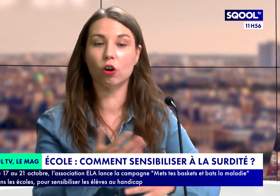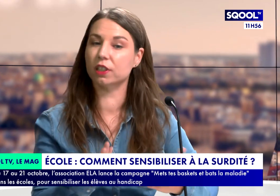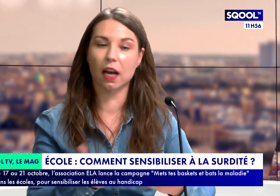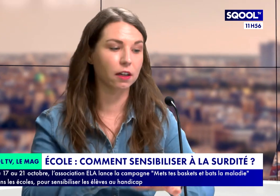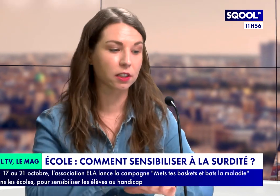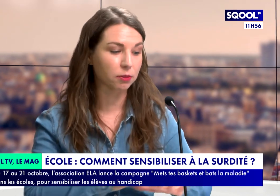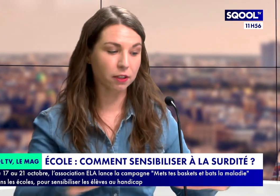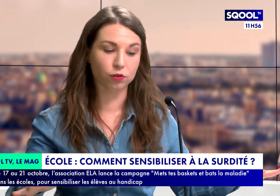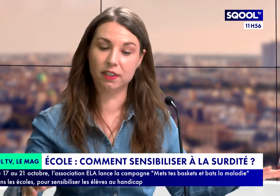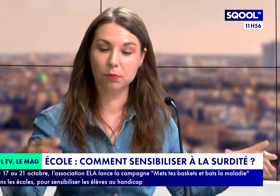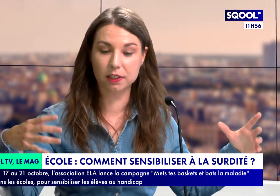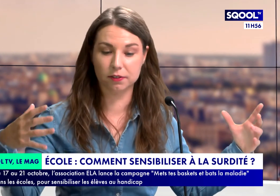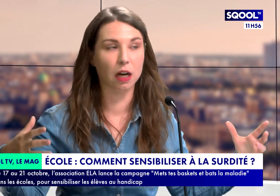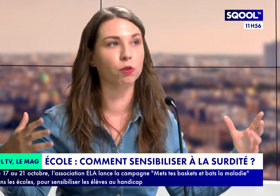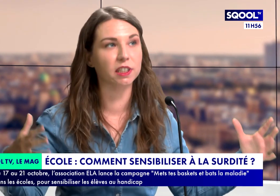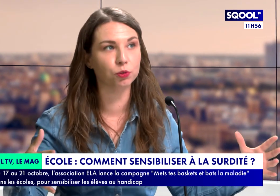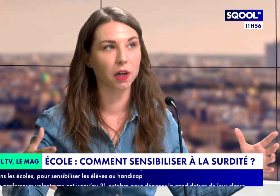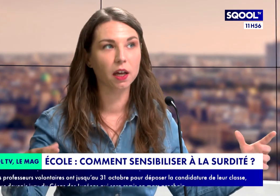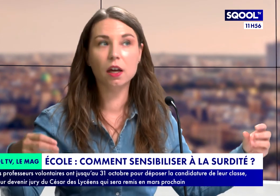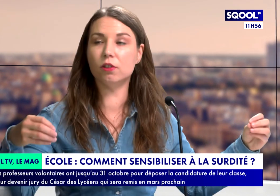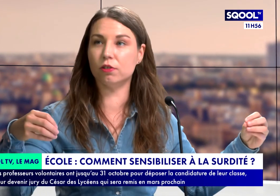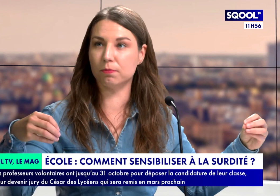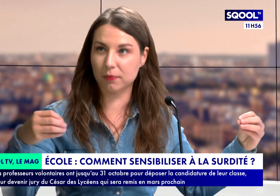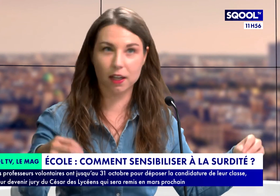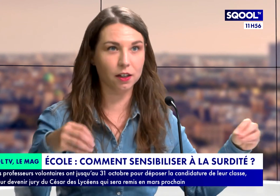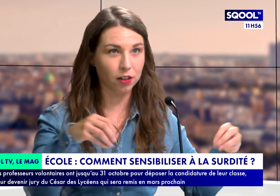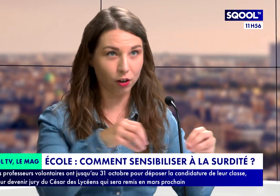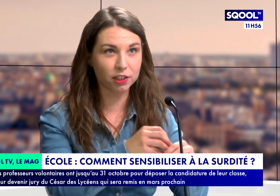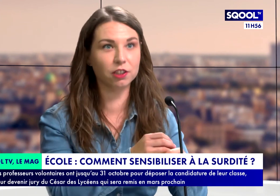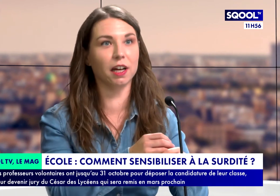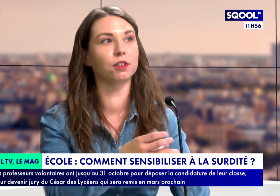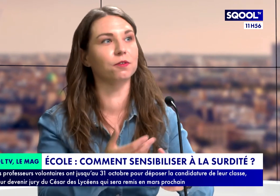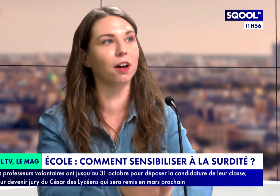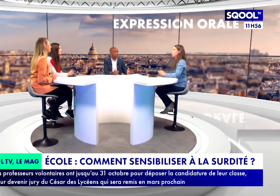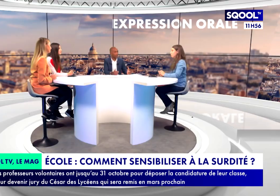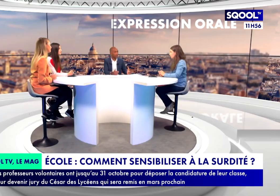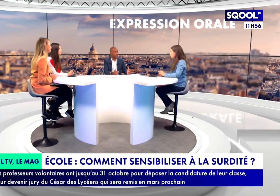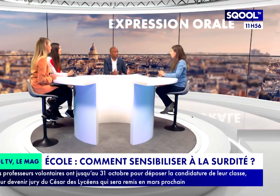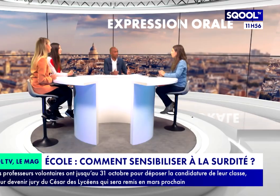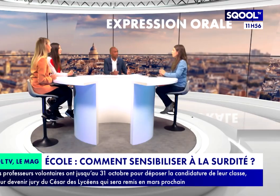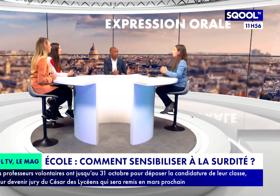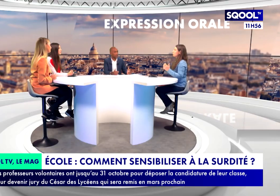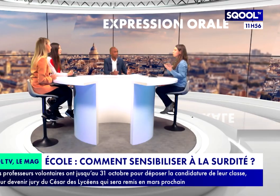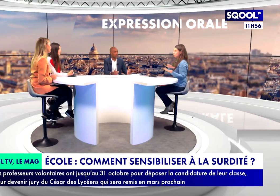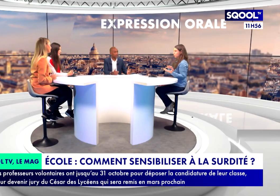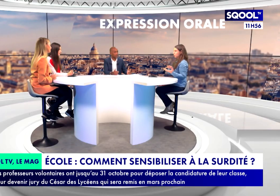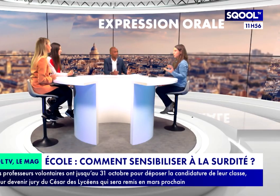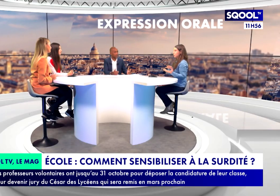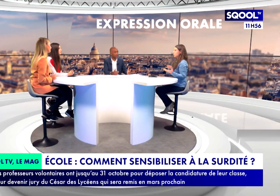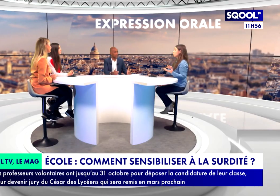général, ça se passe sur une table. J'ai vraiment des jouets. Je mets en situation une histoire. Je signe une